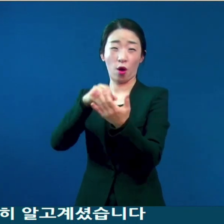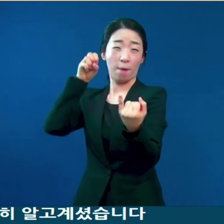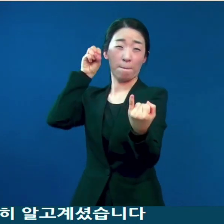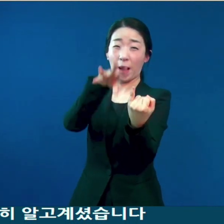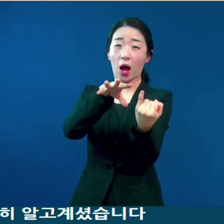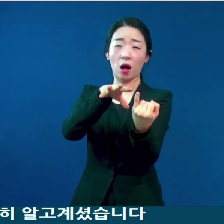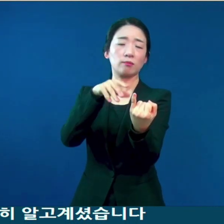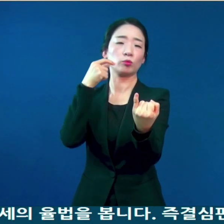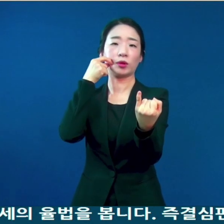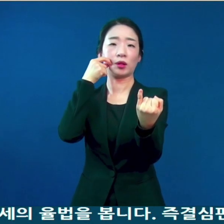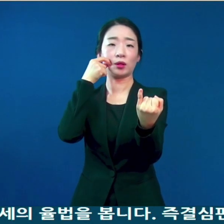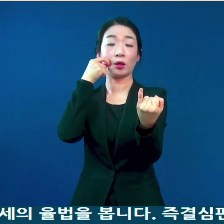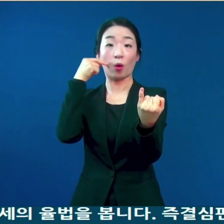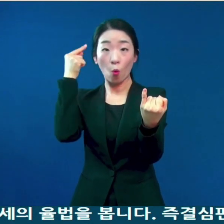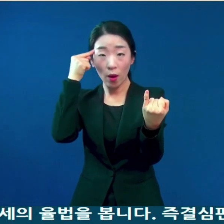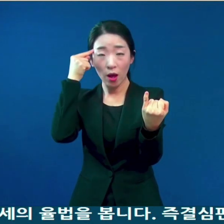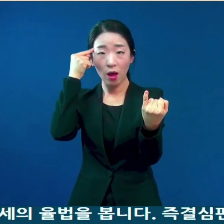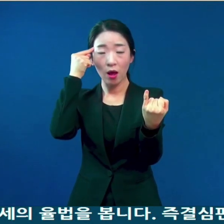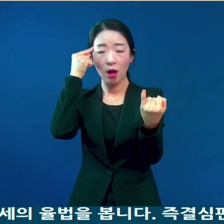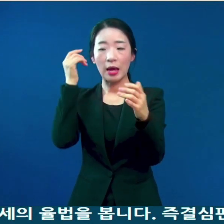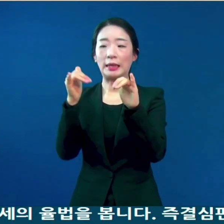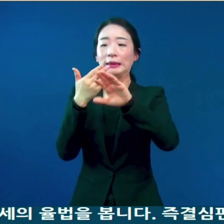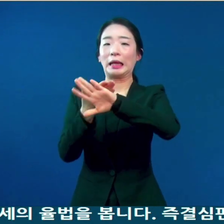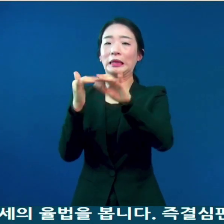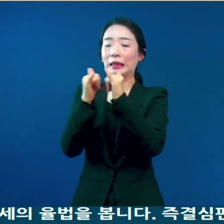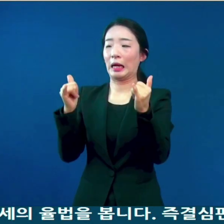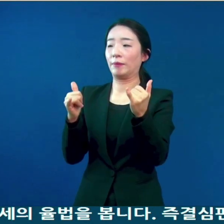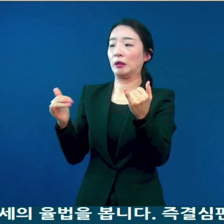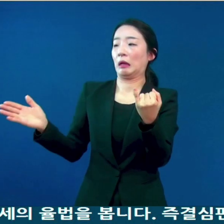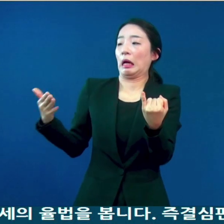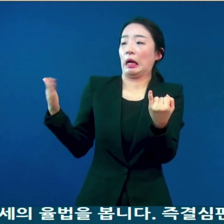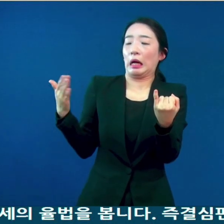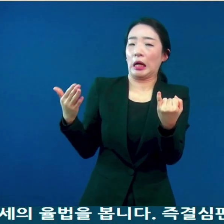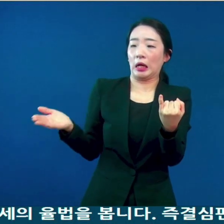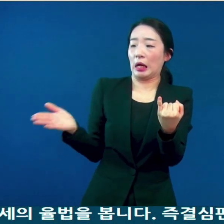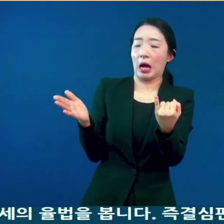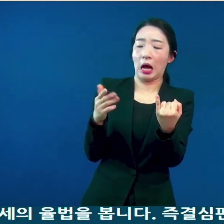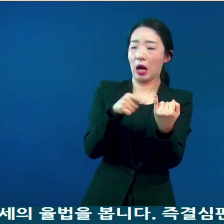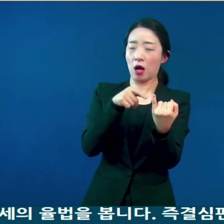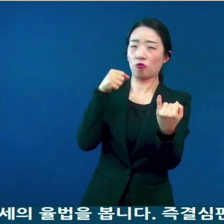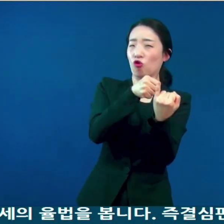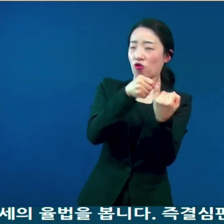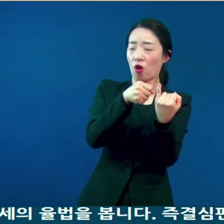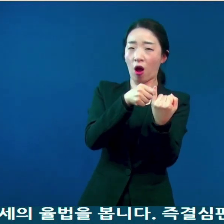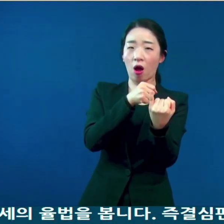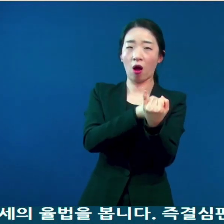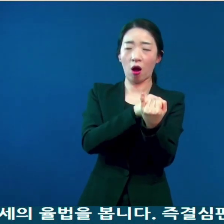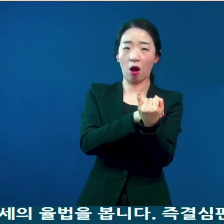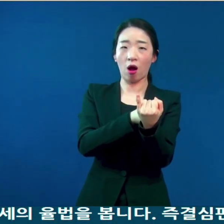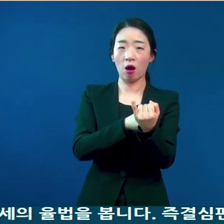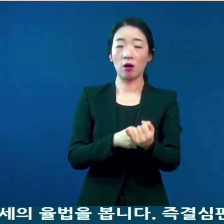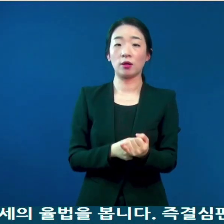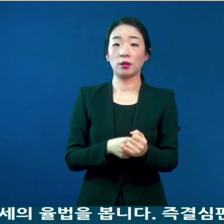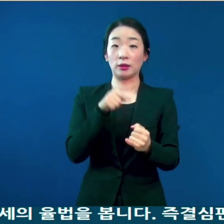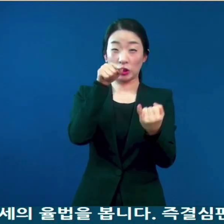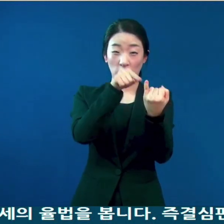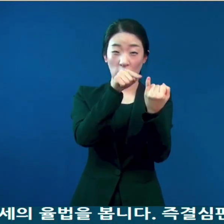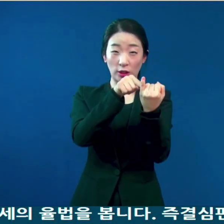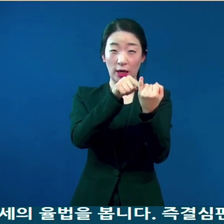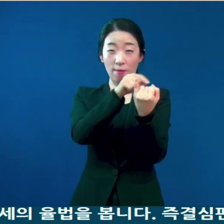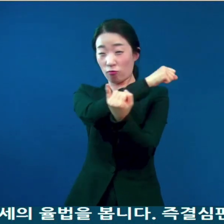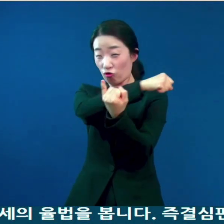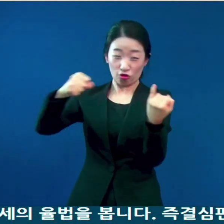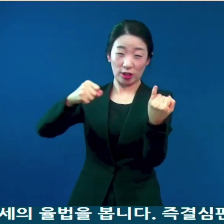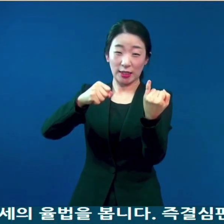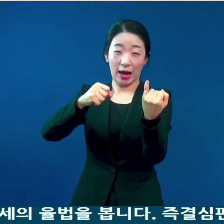그렇게 되면 다른 사람들을 선동할 수 있습니다. 어느 한 사람이 저 사람 처형하자라고 선동해 놓고 먼저